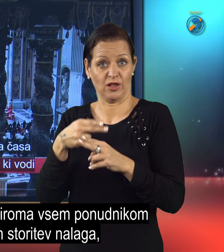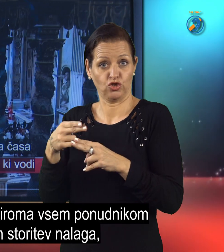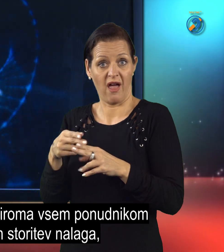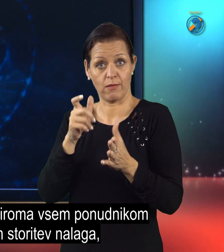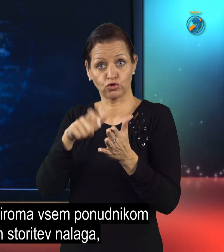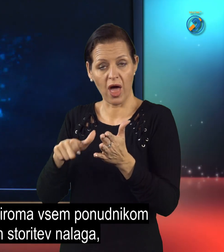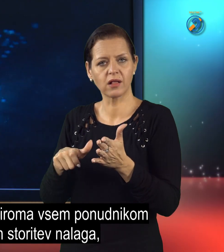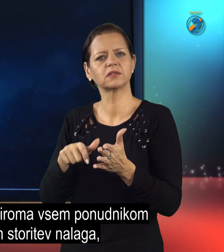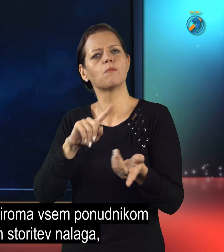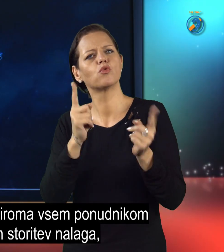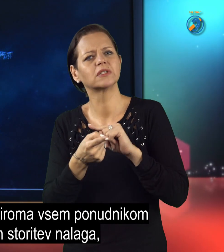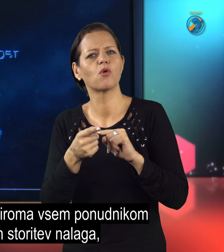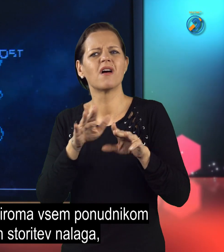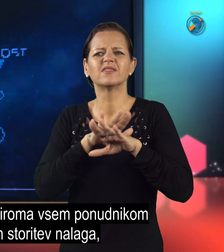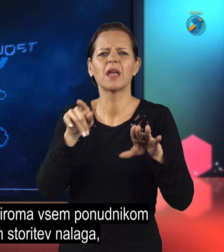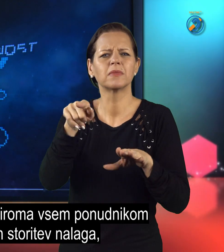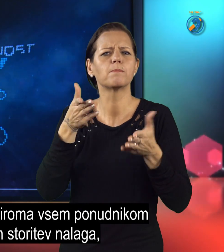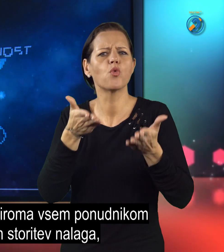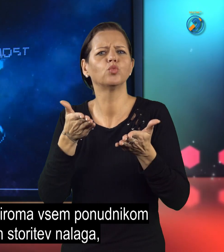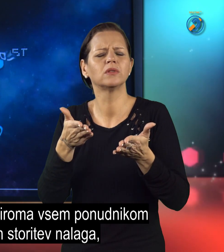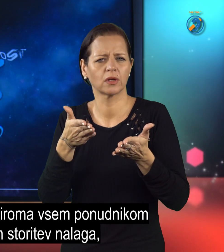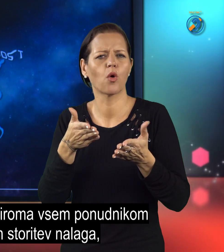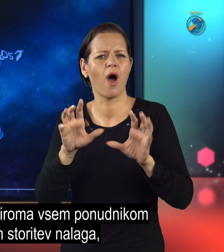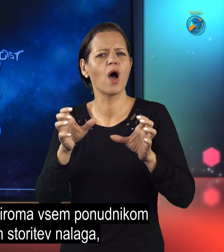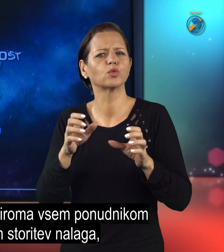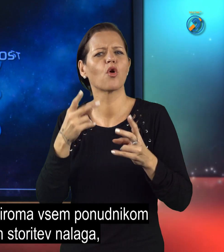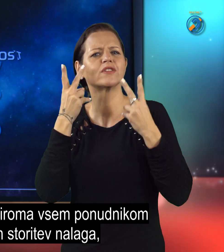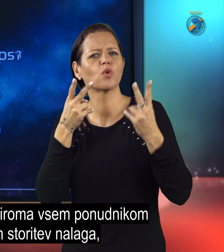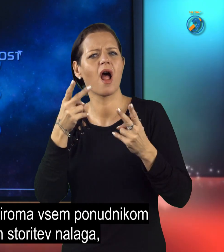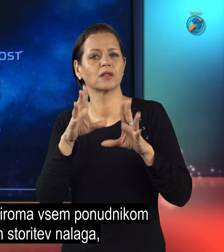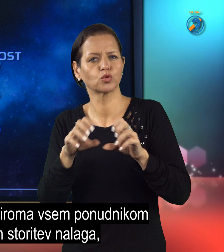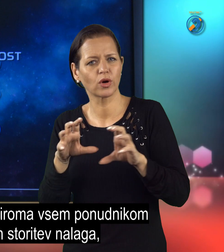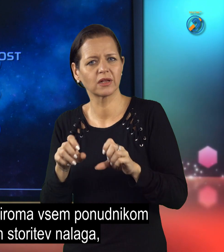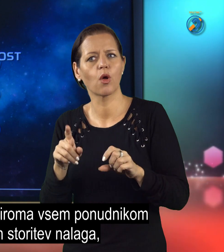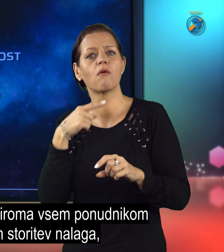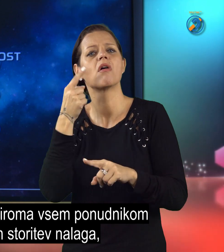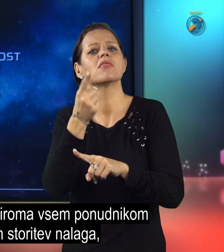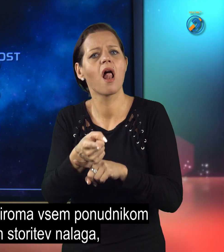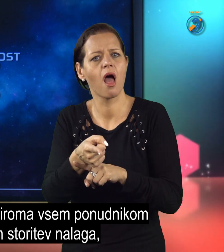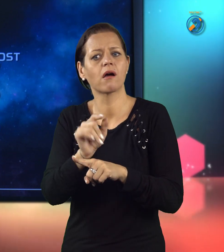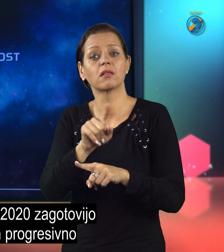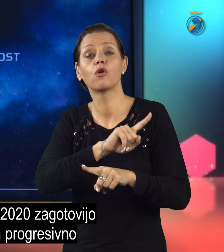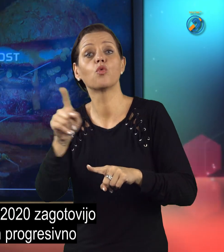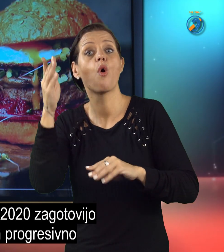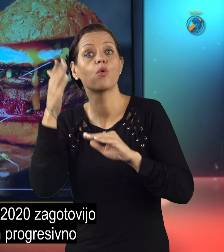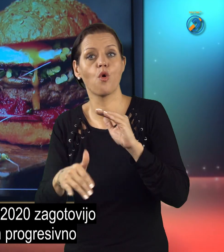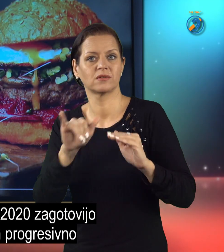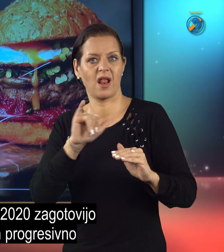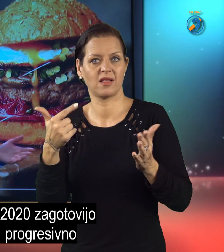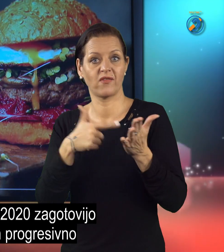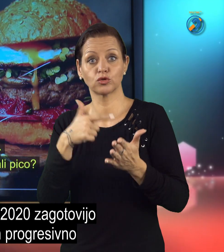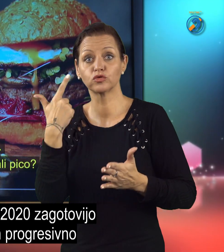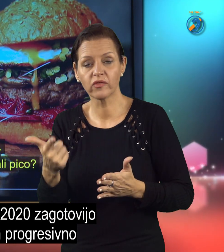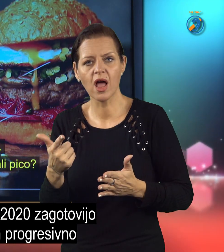Državam članicam oziroma vsem ponudnikom audiovizualnih storitev nalaga, da do konca leta 2020 zagotovijo sprotno